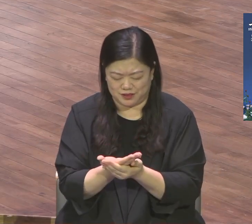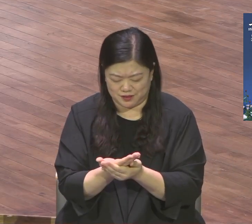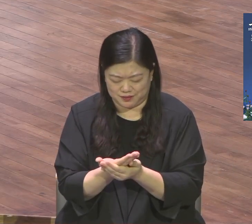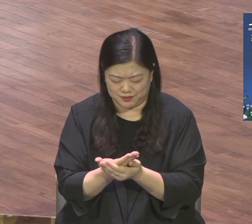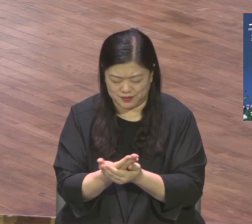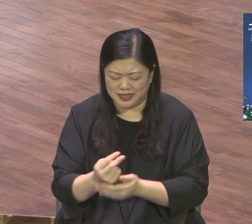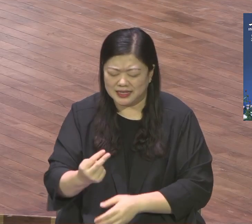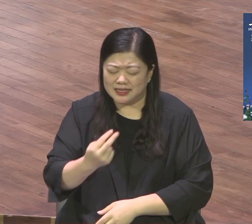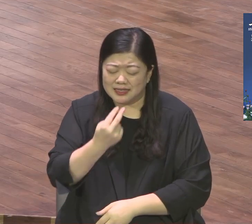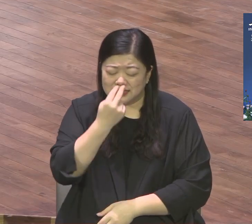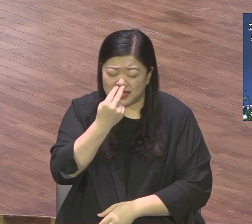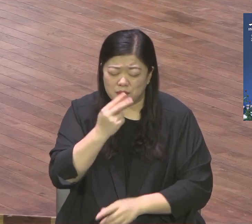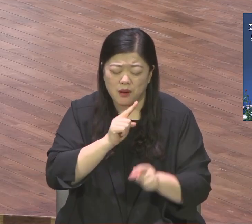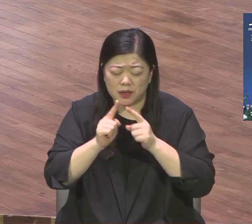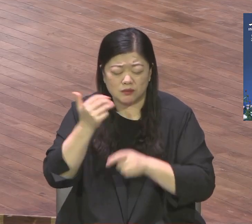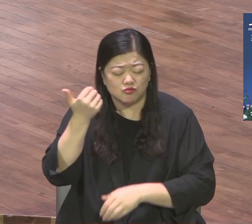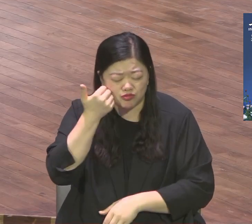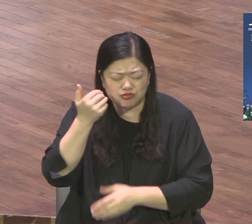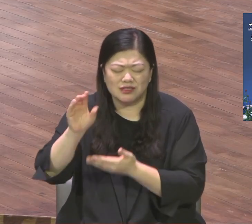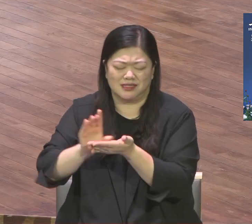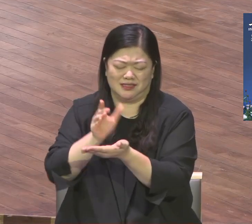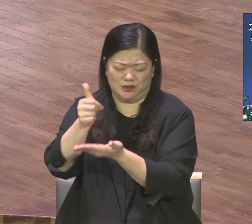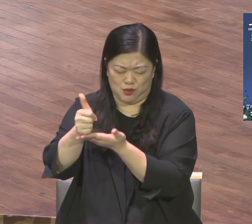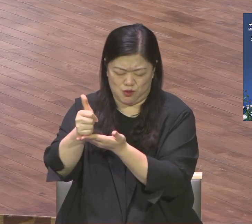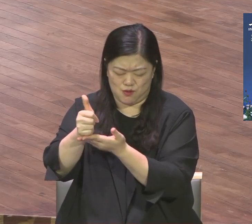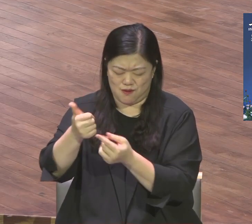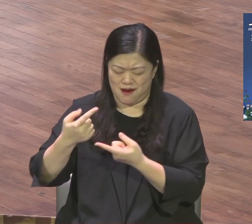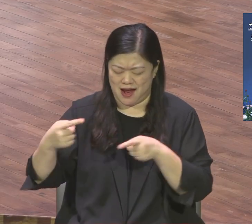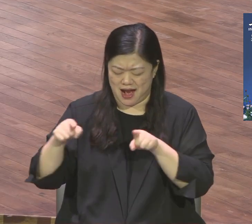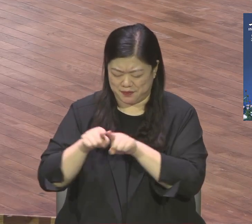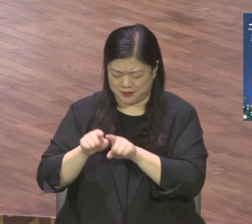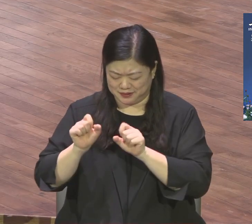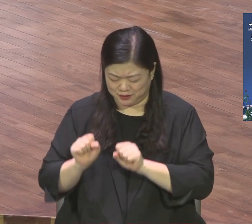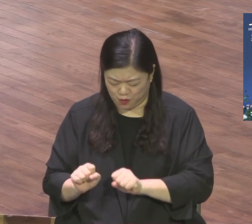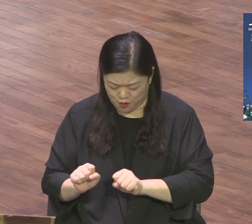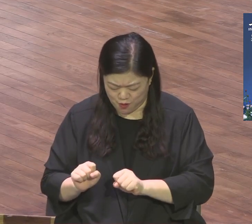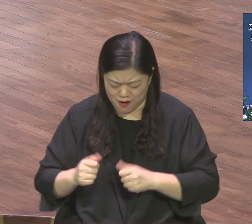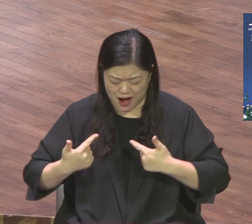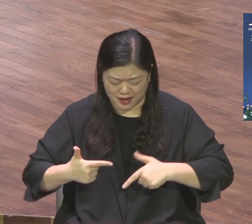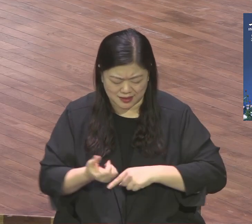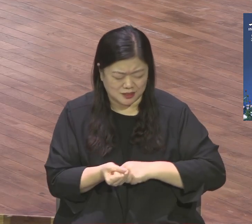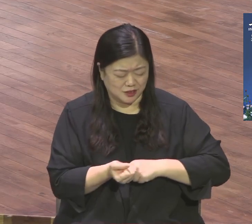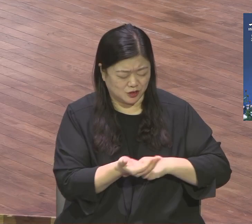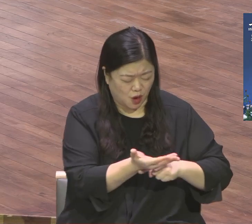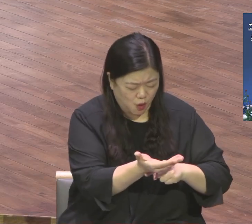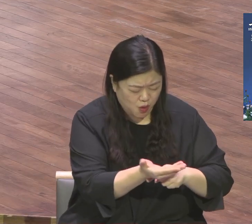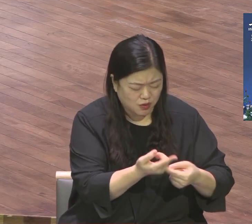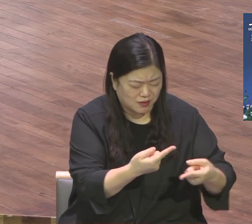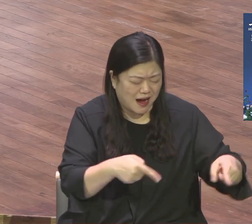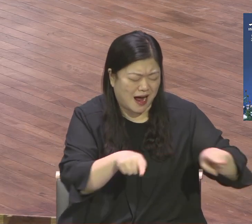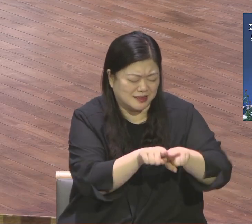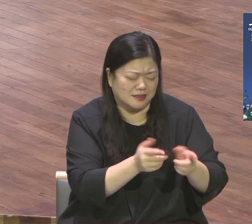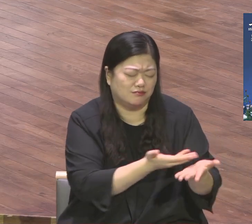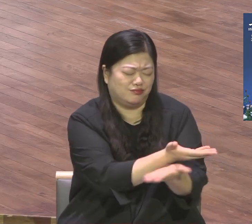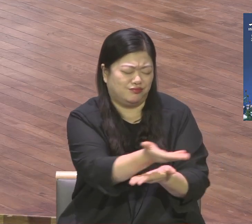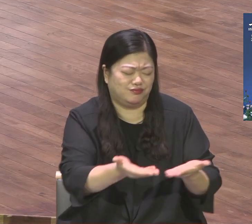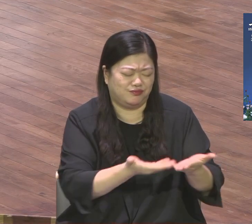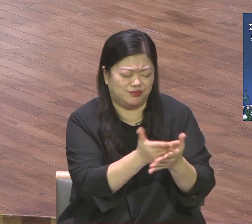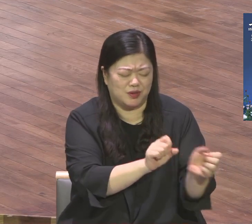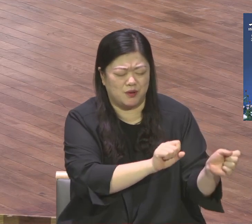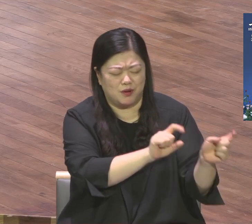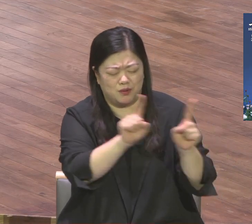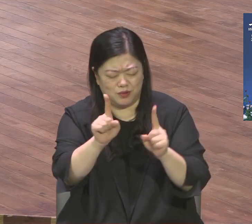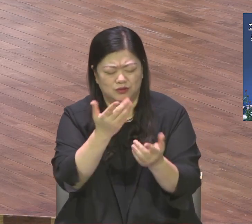생명의 말씀이신 그리스도와 함께 날마다 생명을 나누는 사귐이 있게 하여 주옵소서.